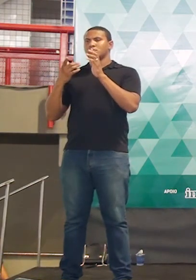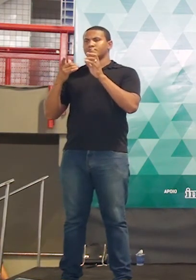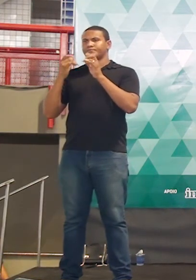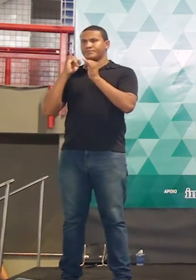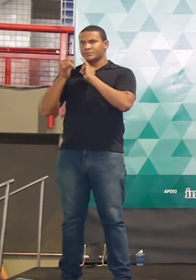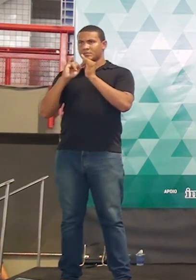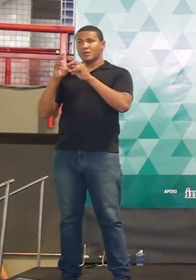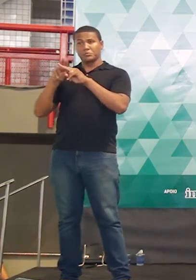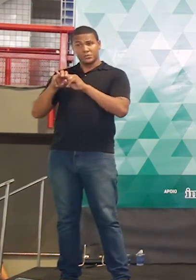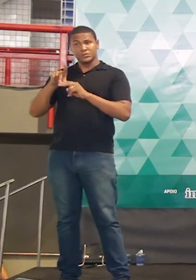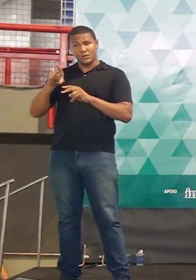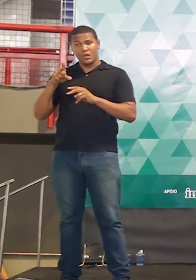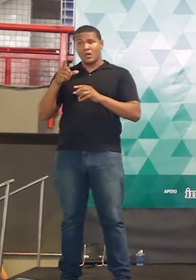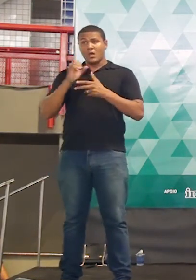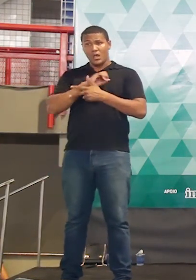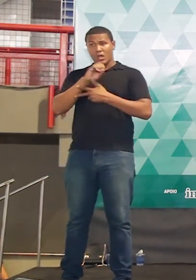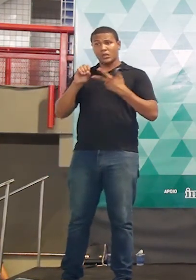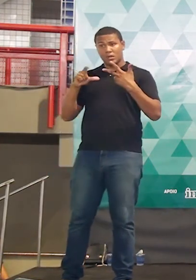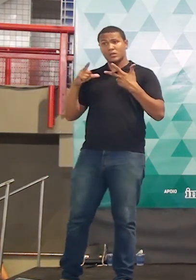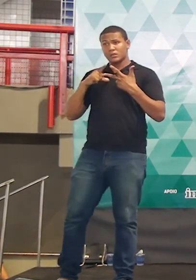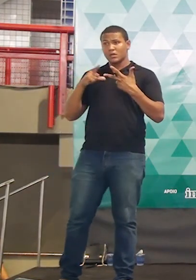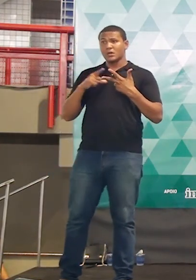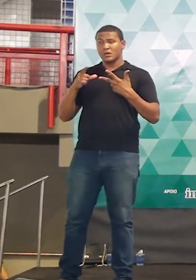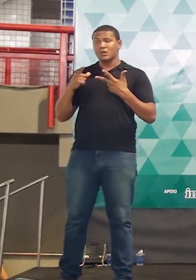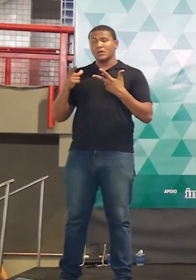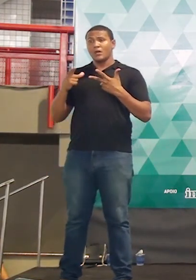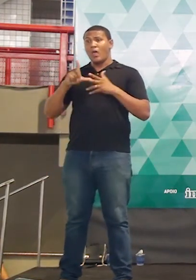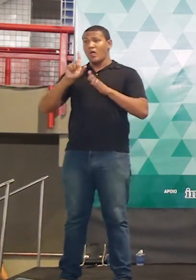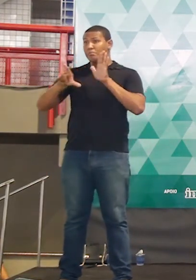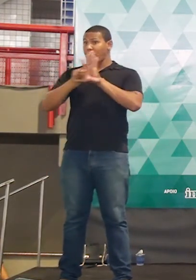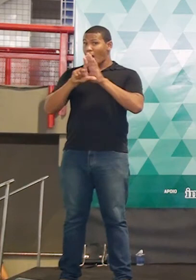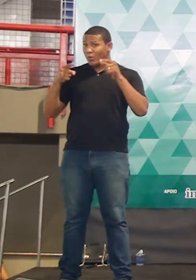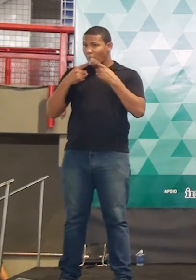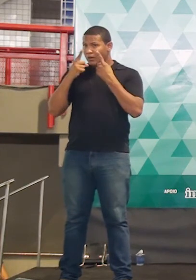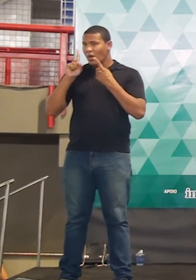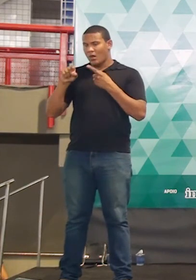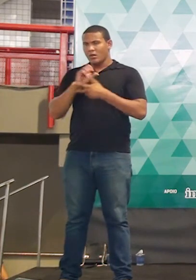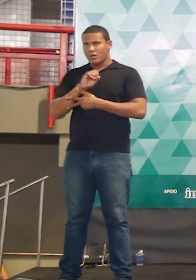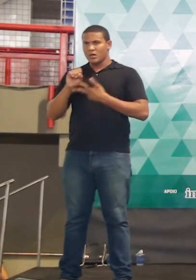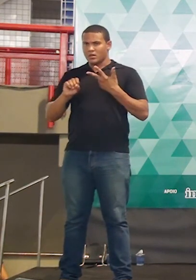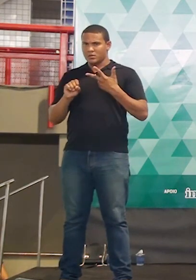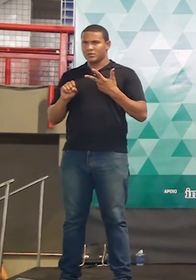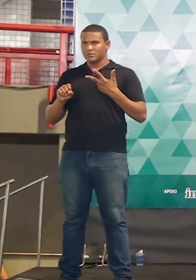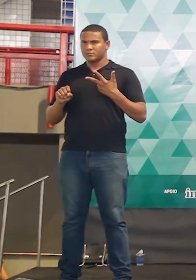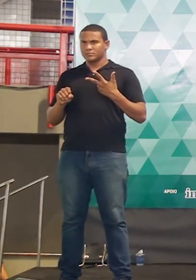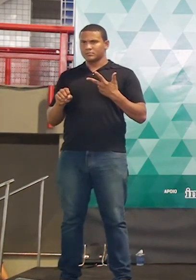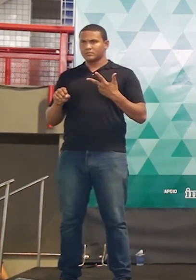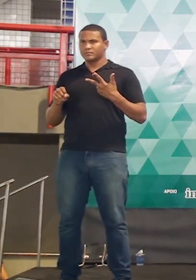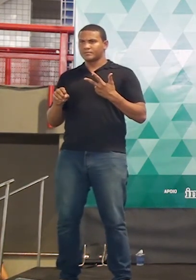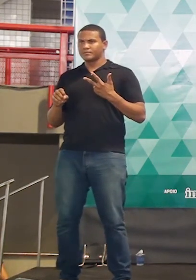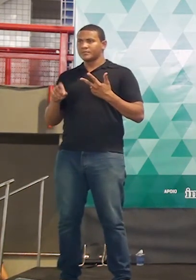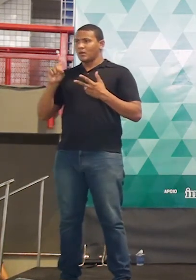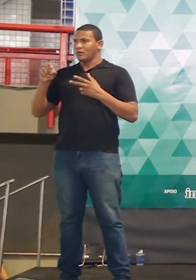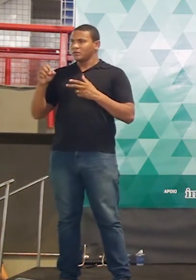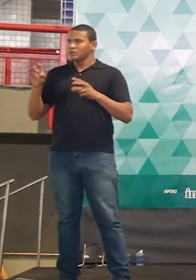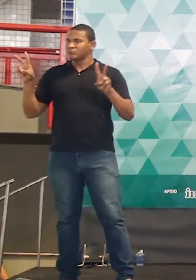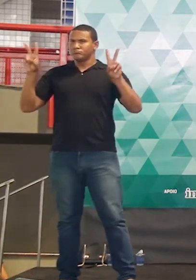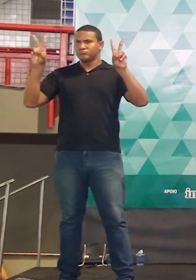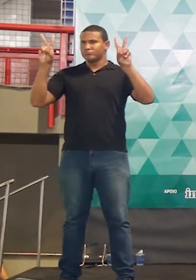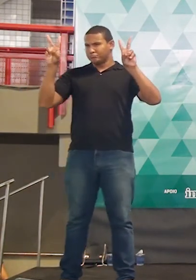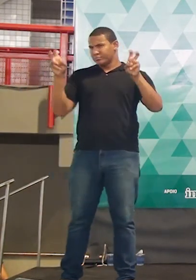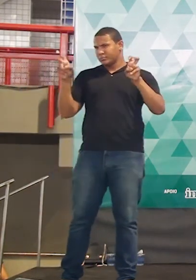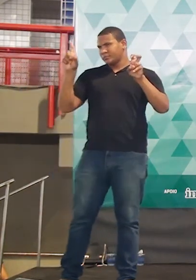muito apropriado de temas que tem uma lei, o Marco Civil da internet. É um tema que nós já estamos há